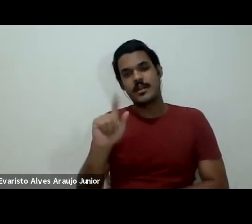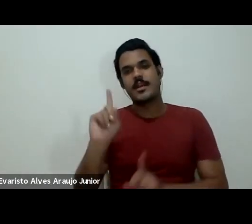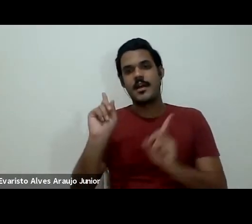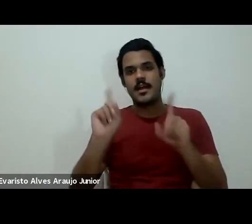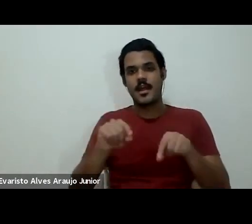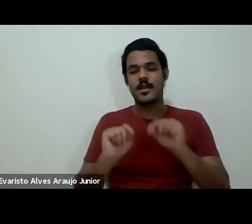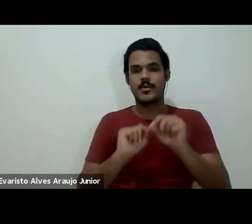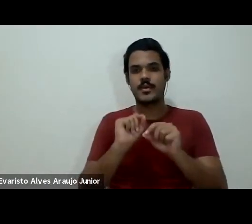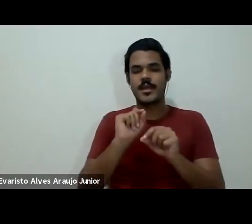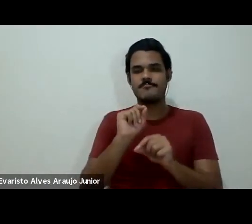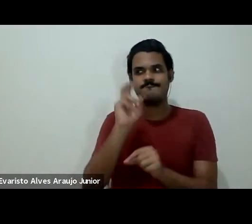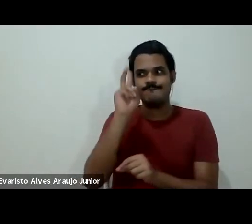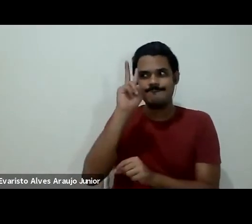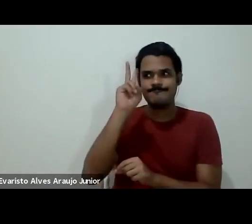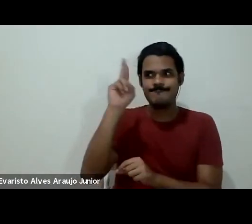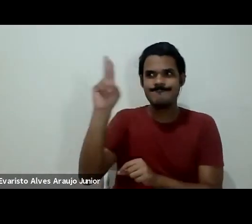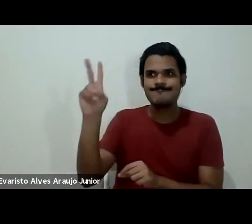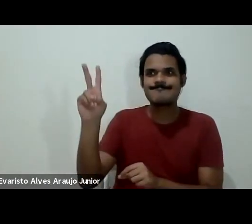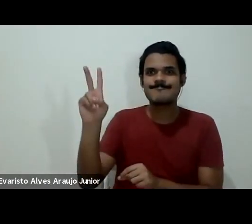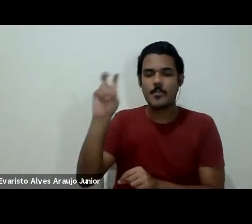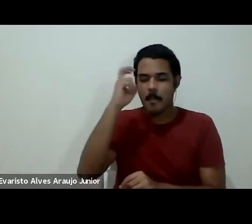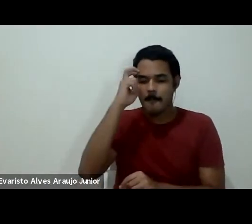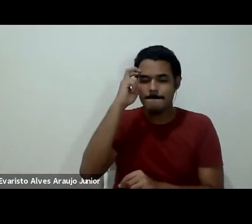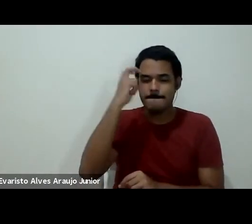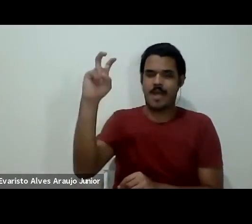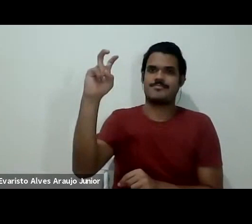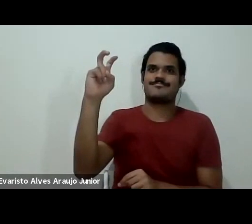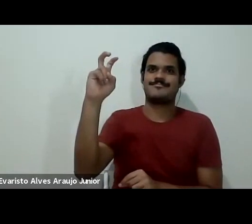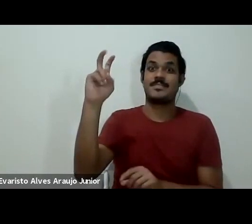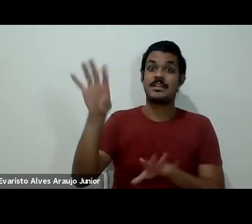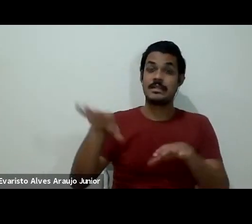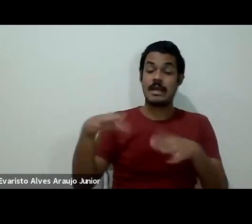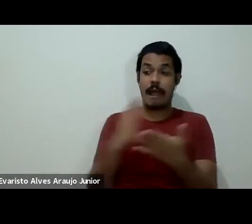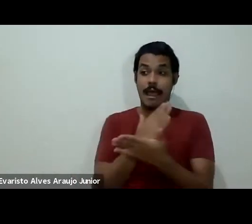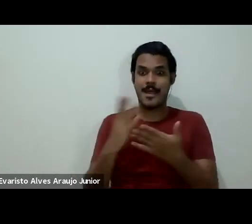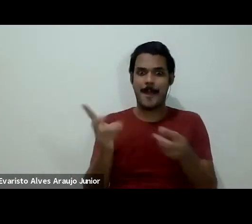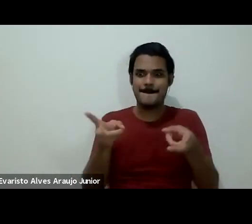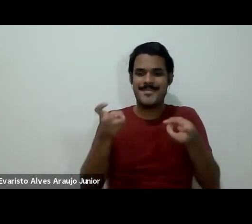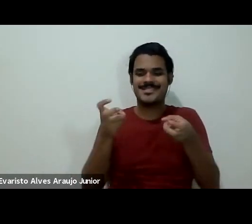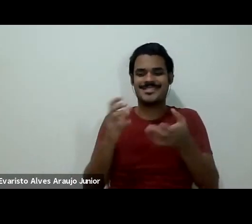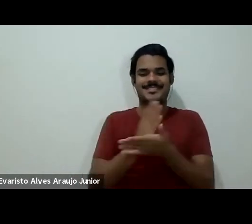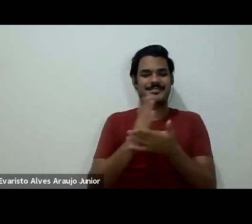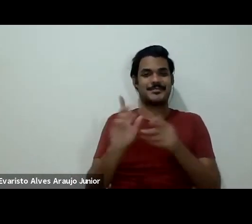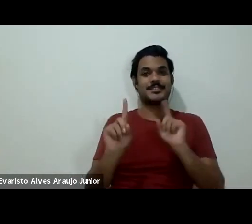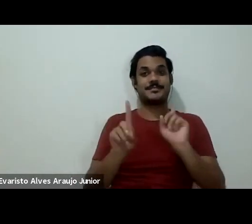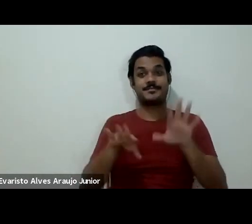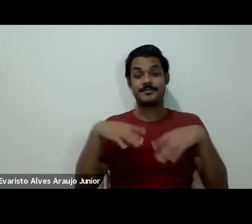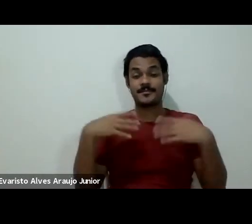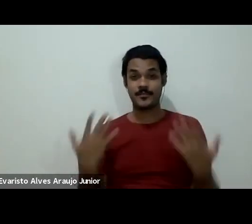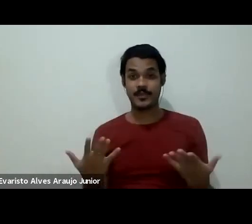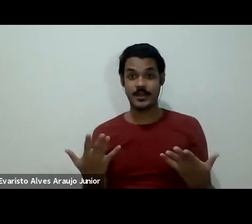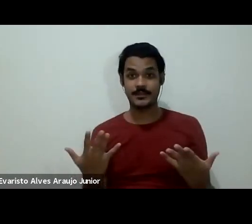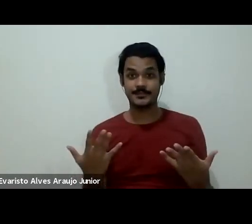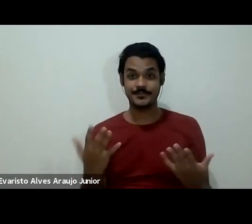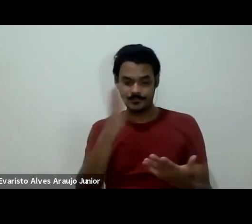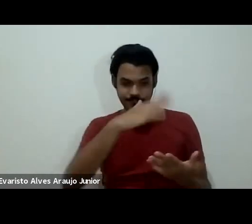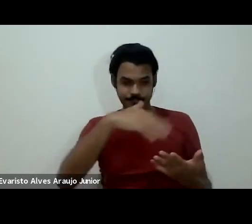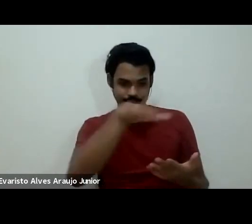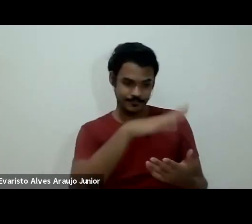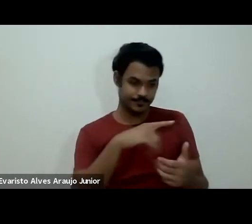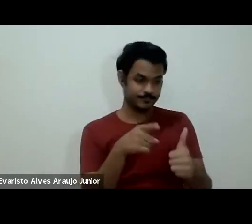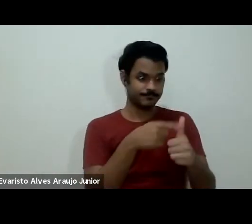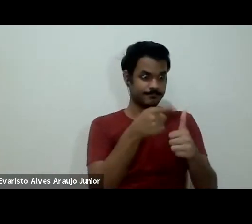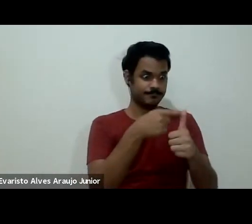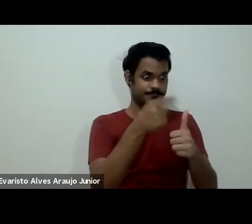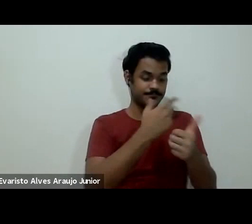visionária nesse sentido, talvez até sem tê-lo percebido. Então, nós temos aí, no campo da tradução, essa primeira,